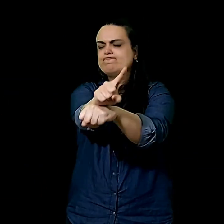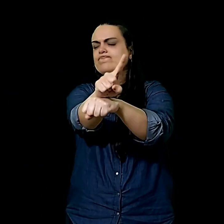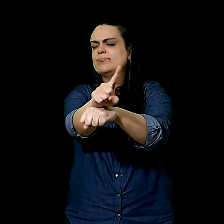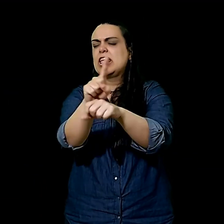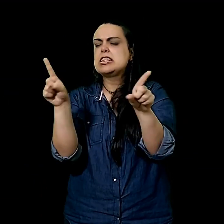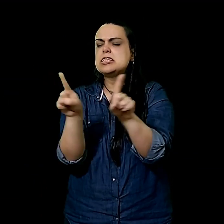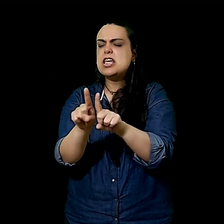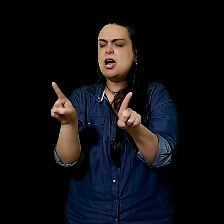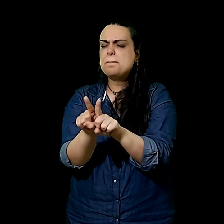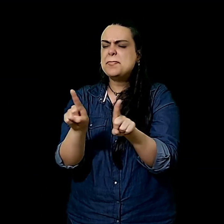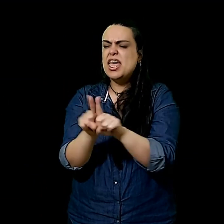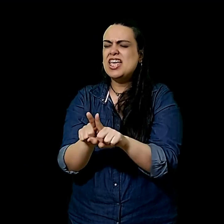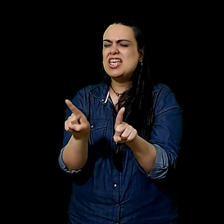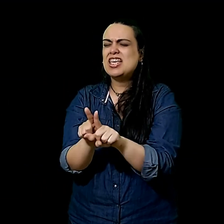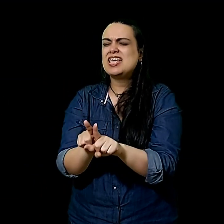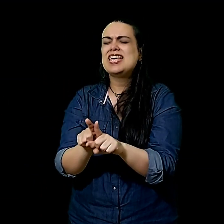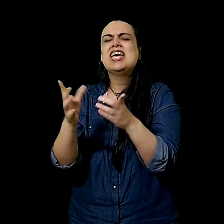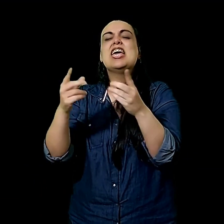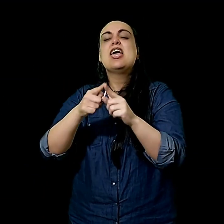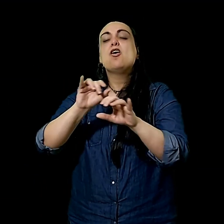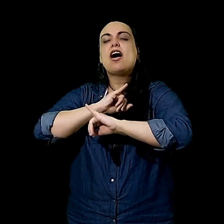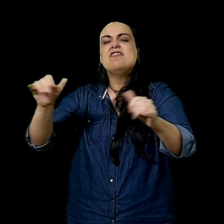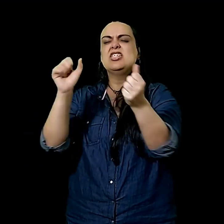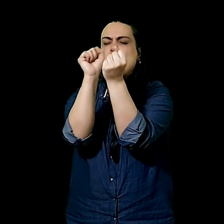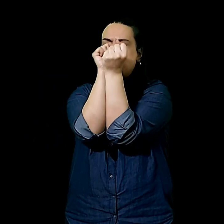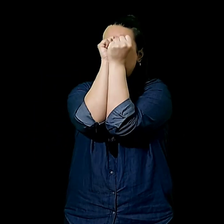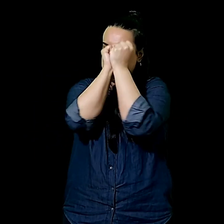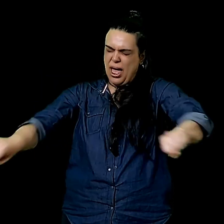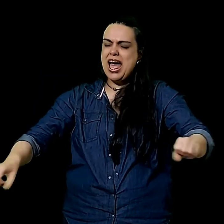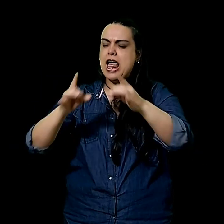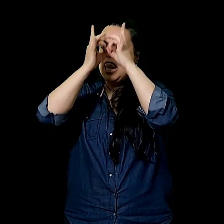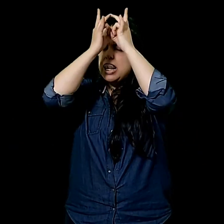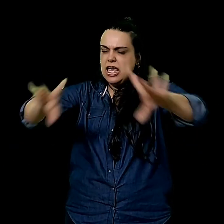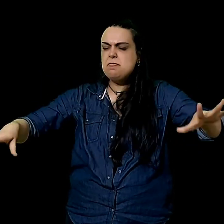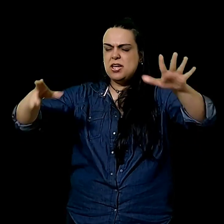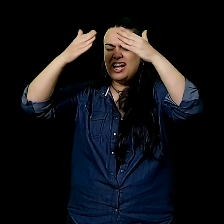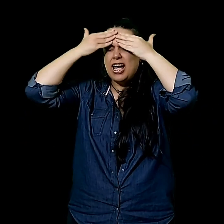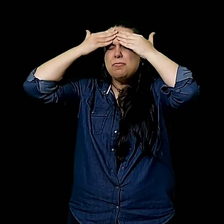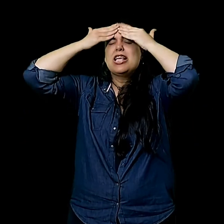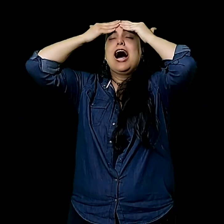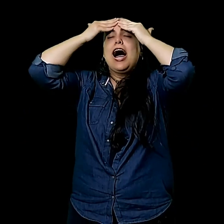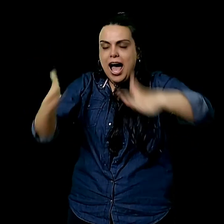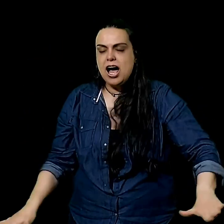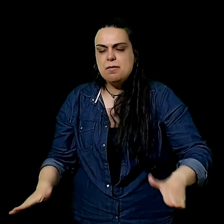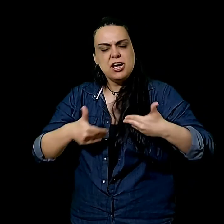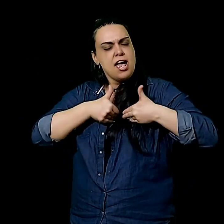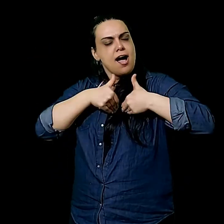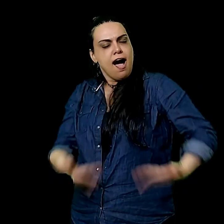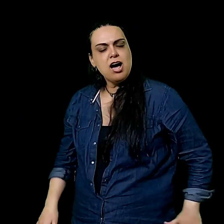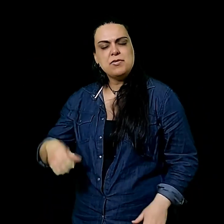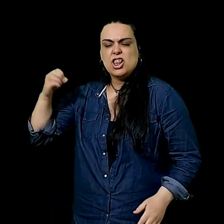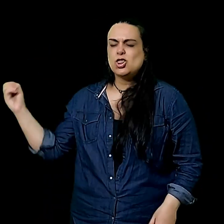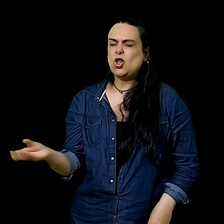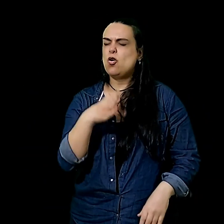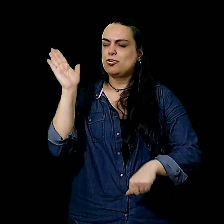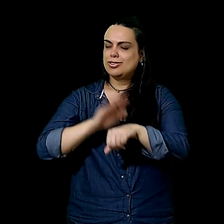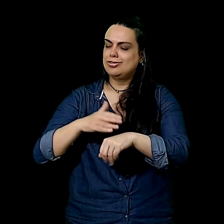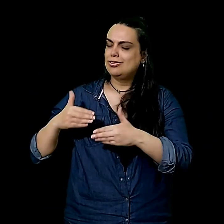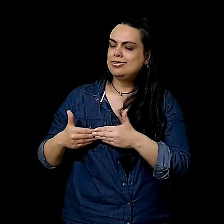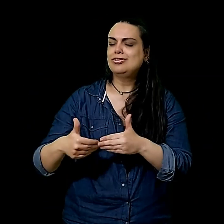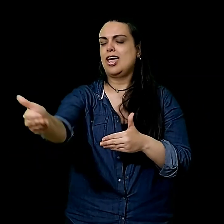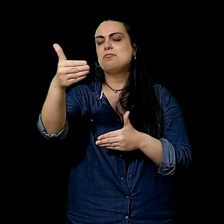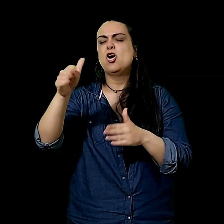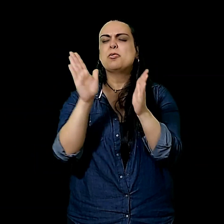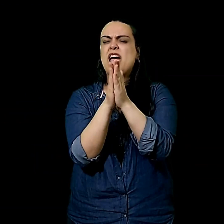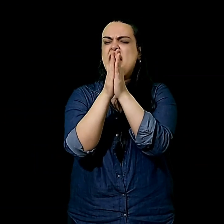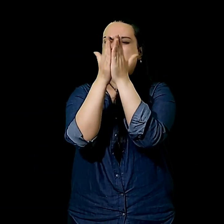repreendido da Em nossa nome de mente. Eu Jesus. declaro liberdade aos cativos nessa tarde e um novo Em nome tempo, de Jesus. Senhor, porque a tua palavra não